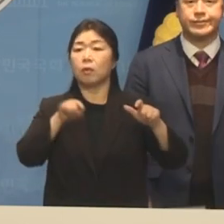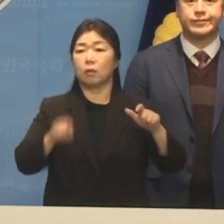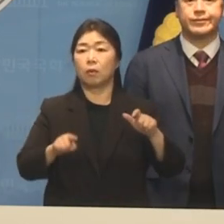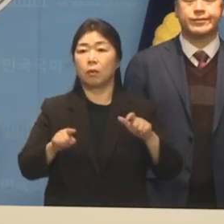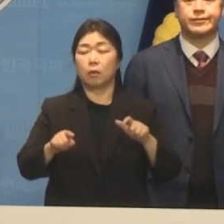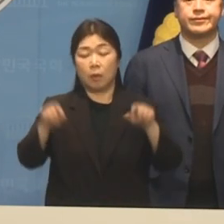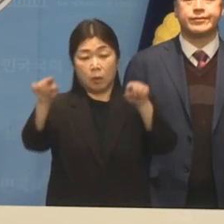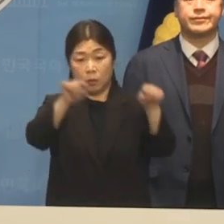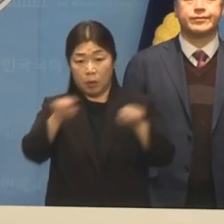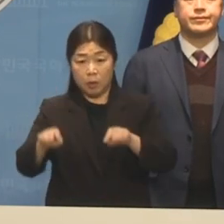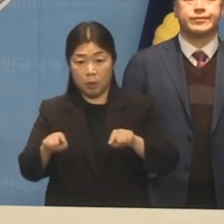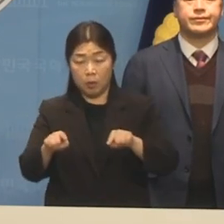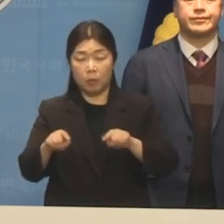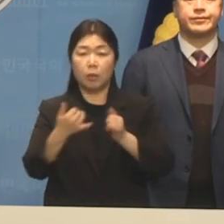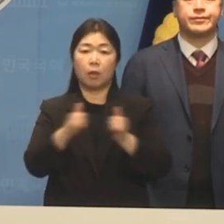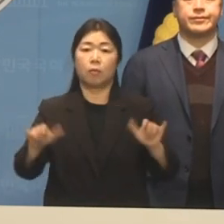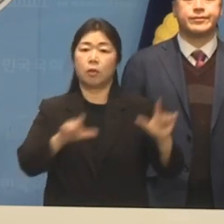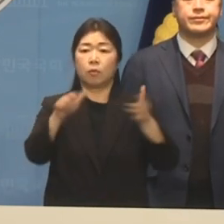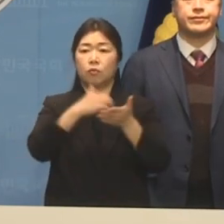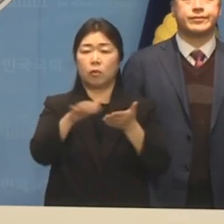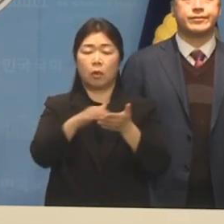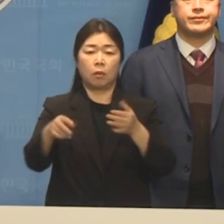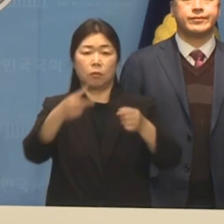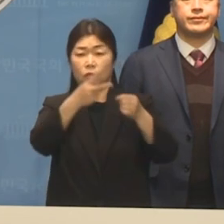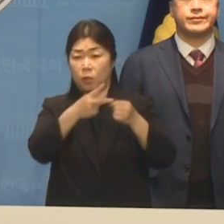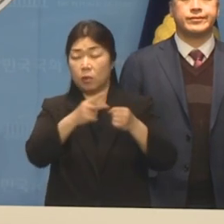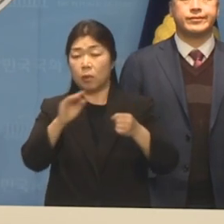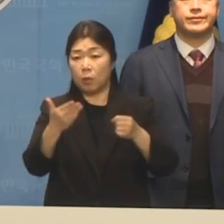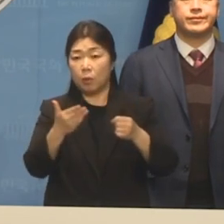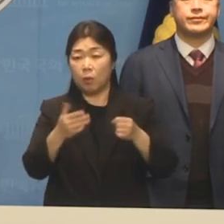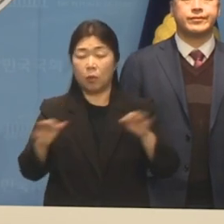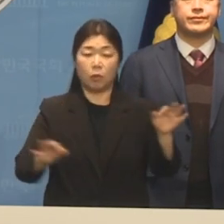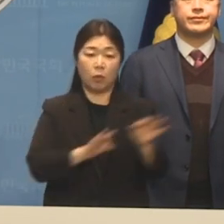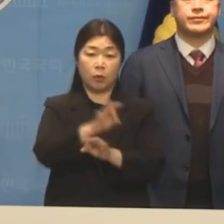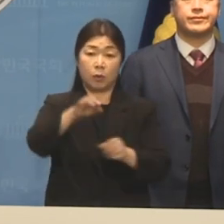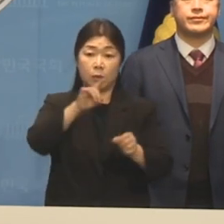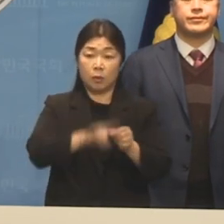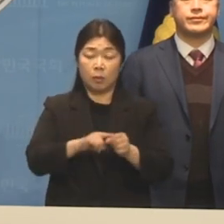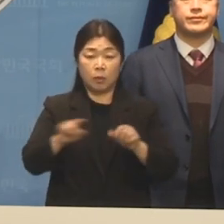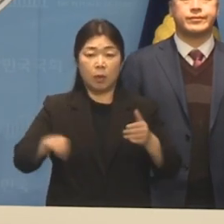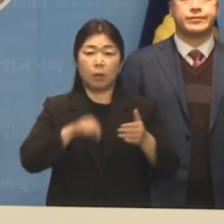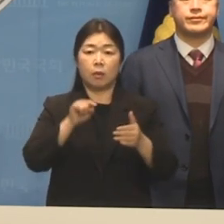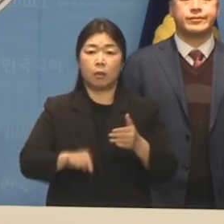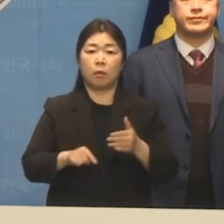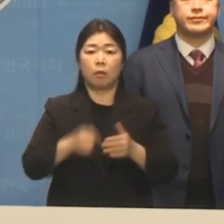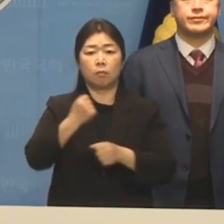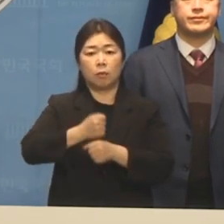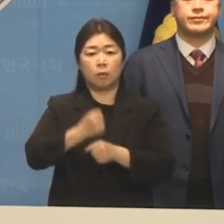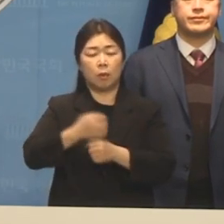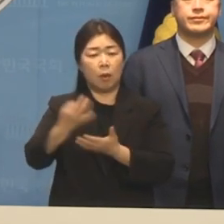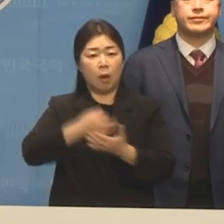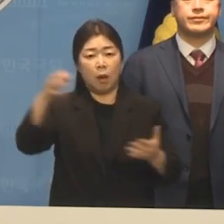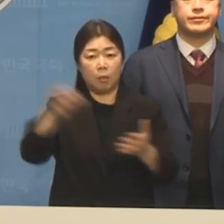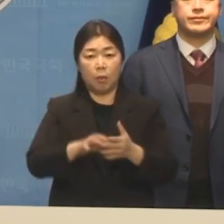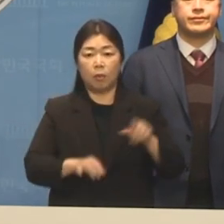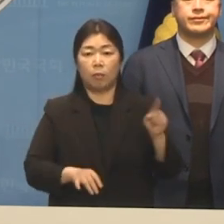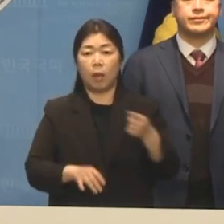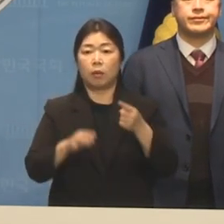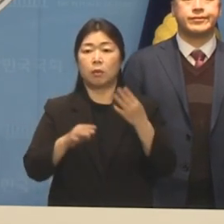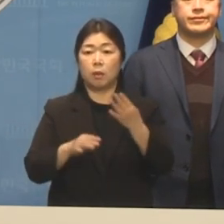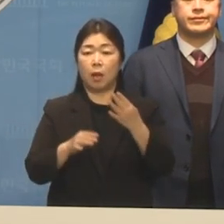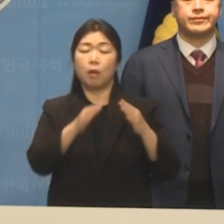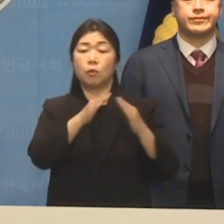번째로 큰 대도 시이고 경제적으로는 지역내 총생산이 104조에 이르는 제 1의